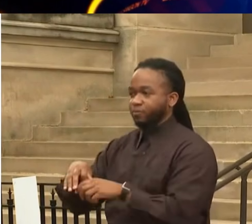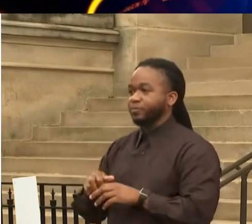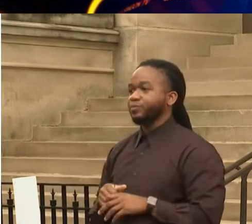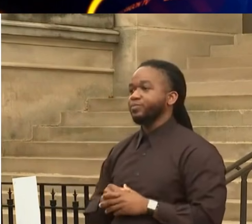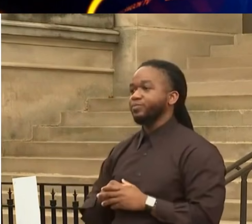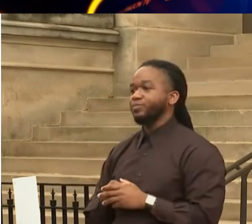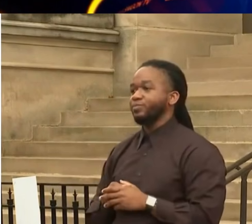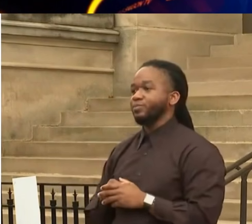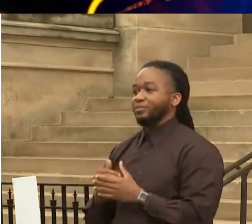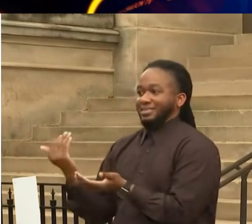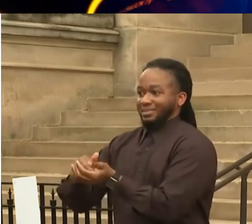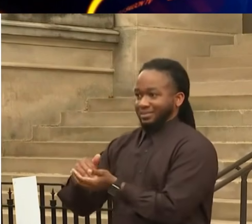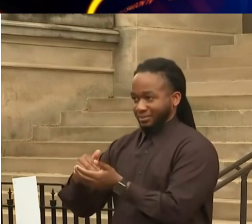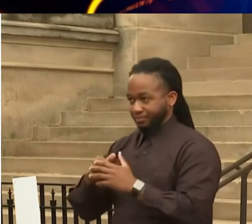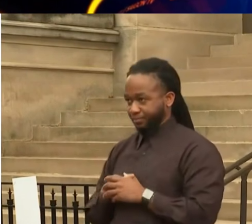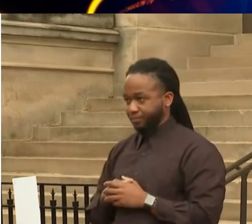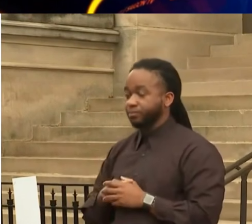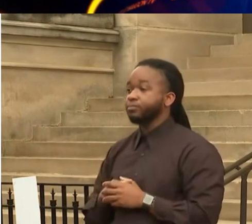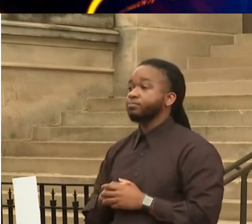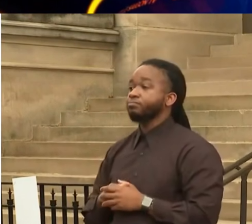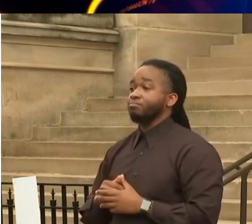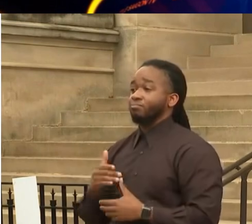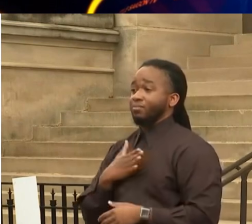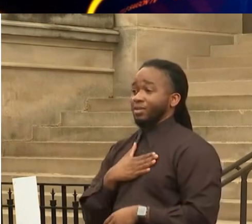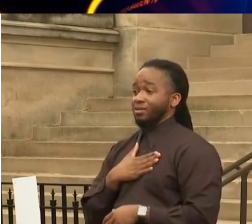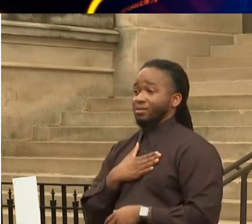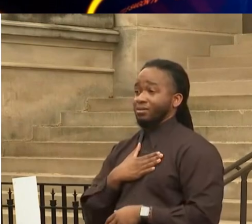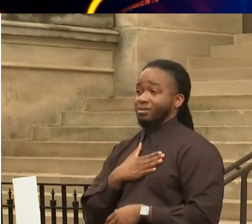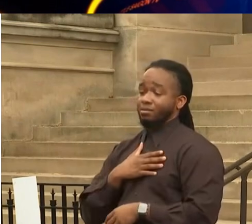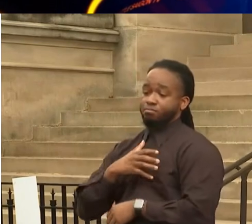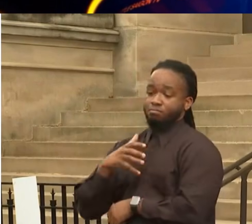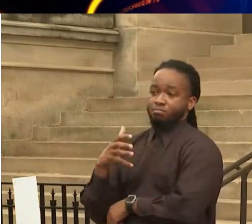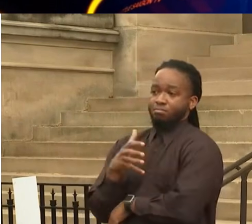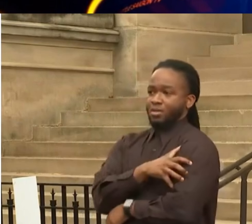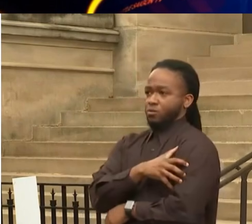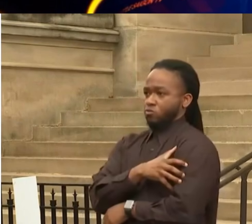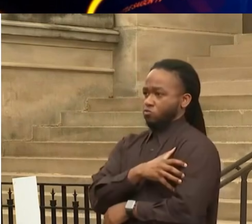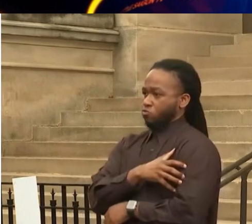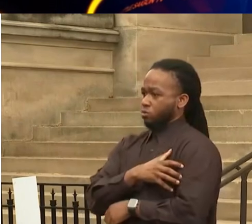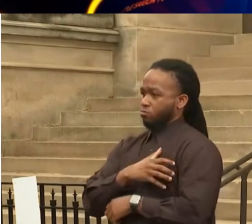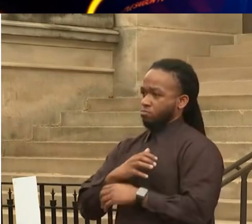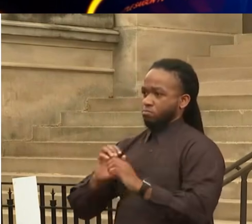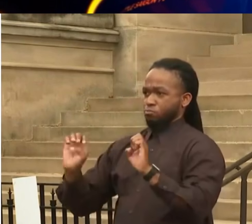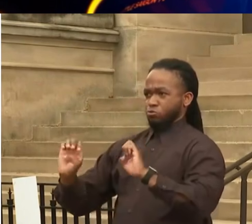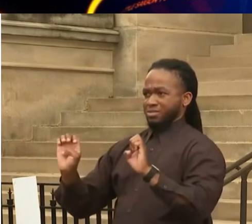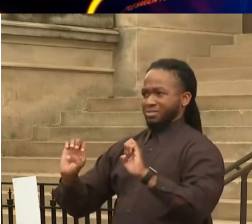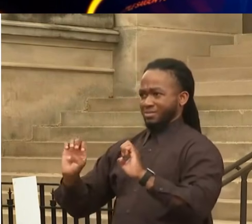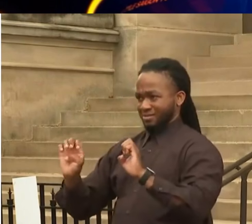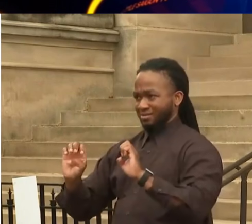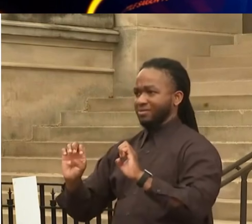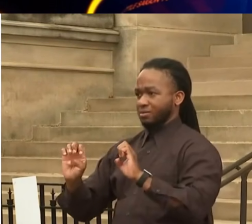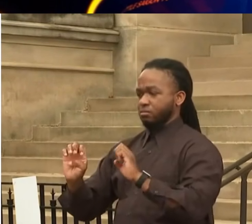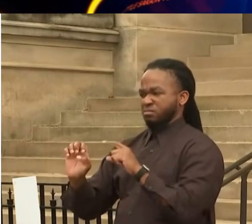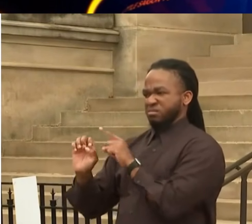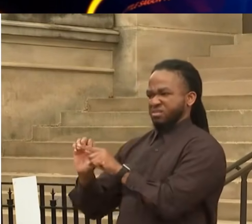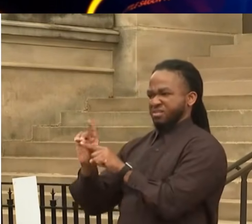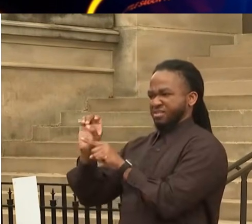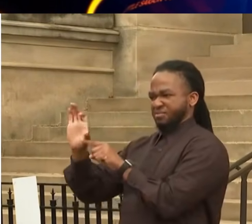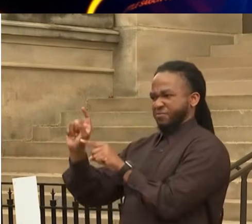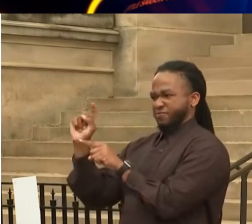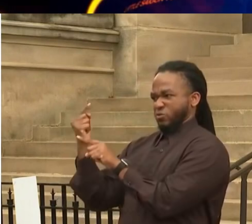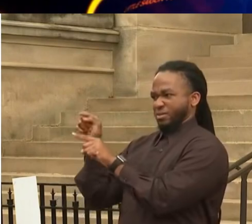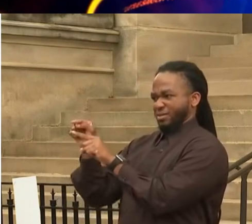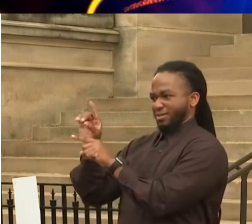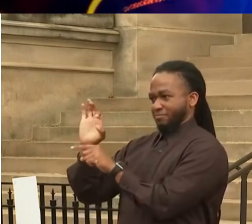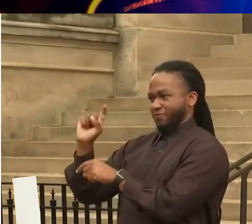tiểu bang vẫn phải đếm phiếu lại. Trong cuộc họp báo này, chúng tôi nghe phần trình bày của ông Raffensperger đó, thì có